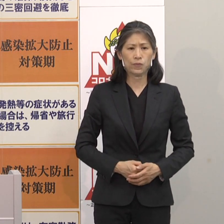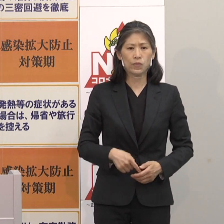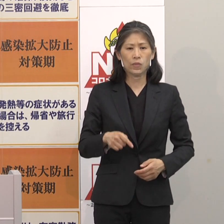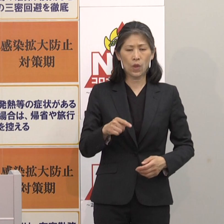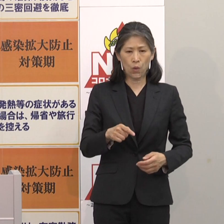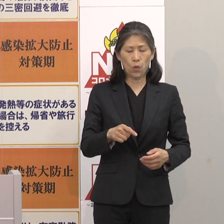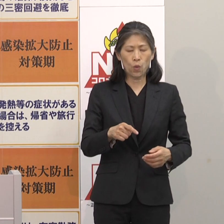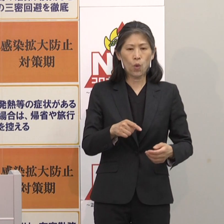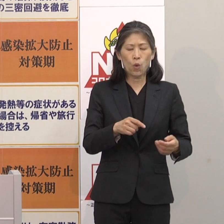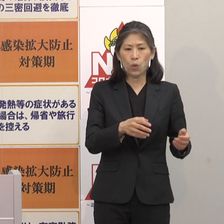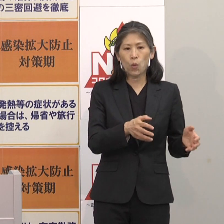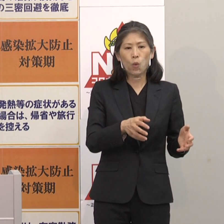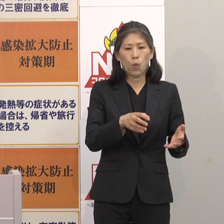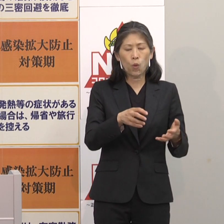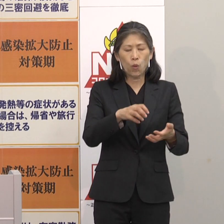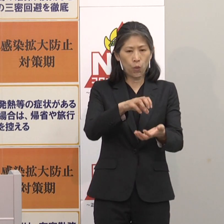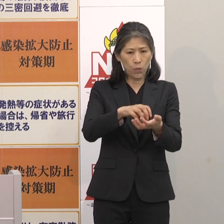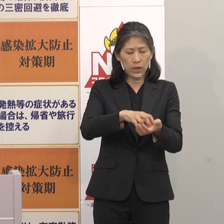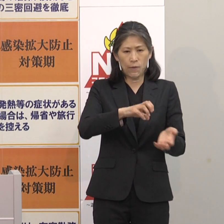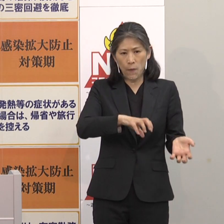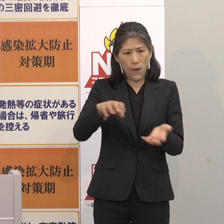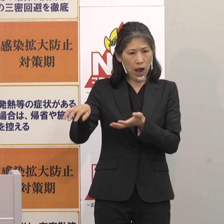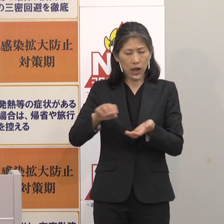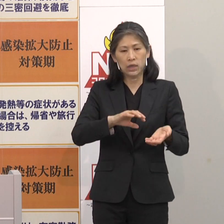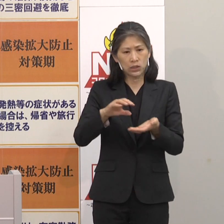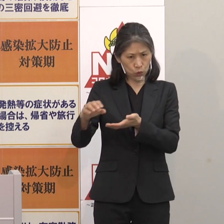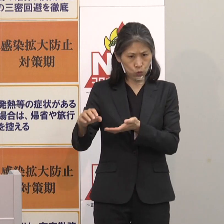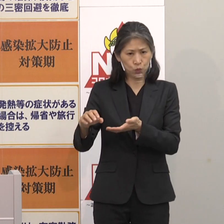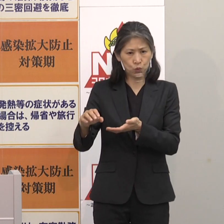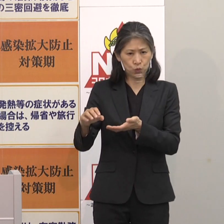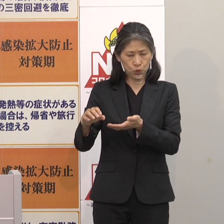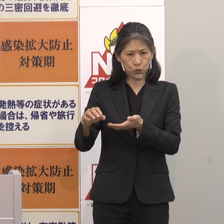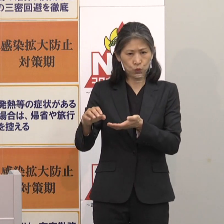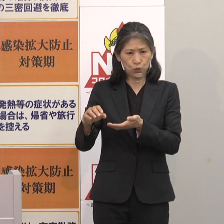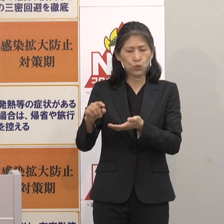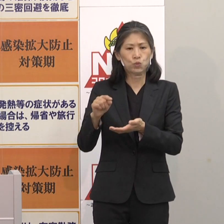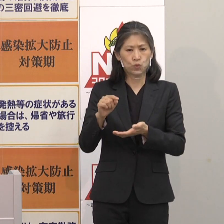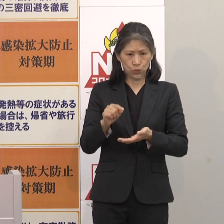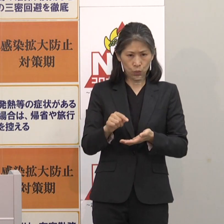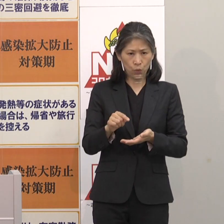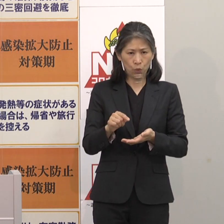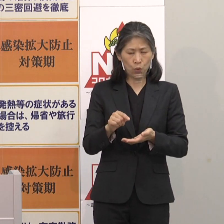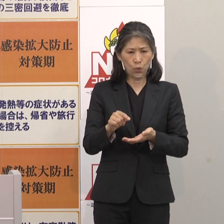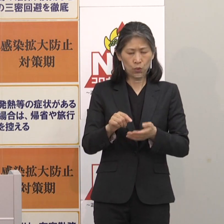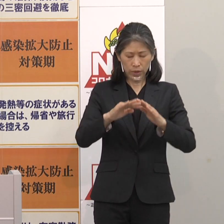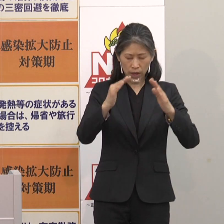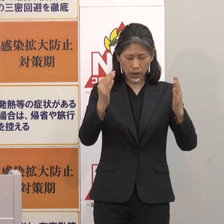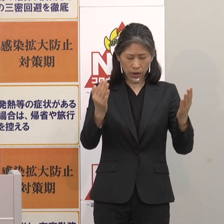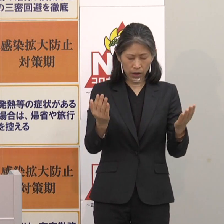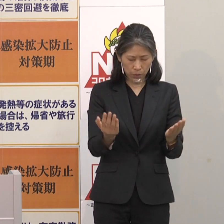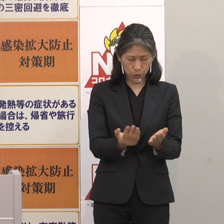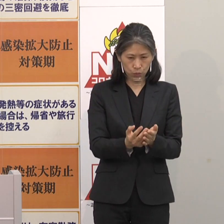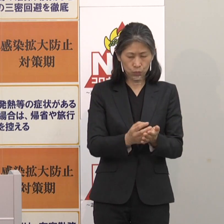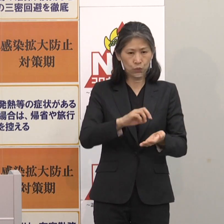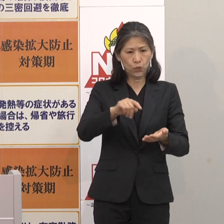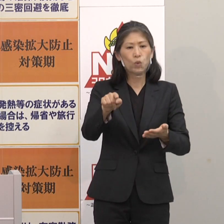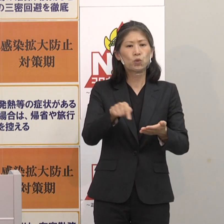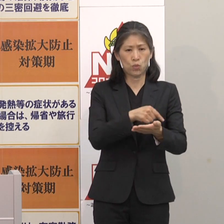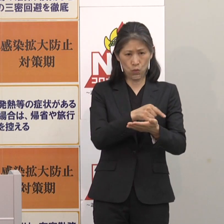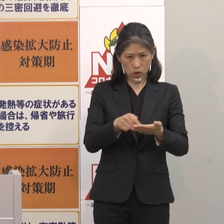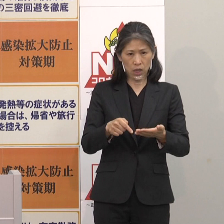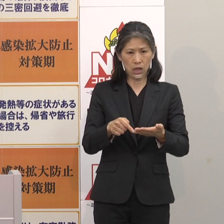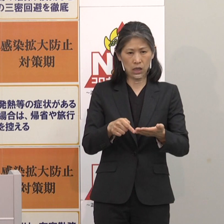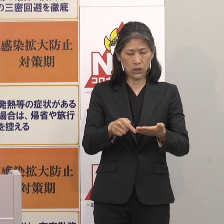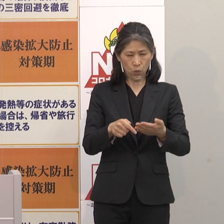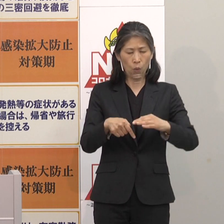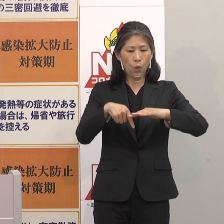等の搬出完了91万3000トンに上るこの廃棄物等の全量処理さらには